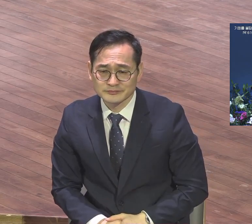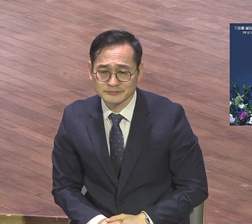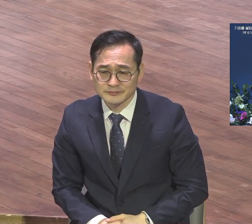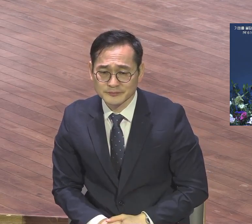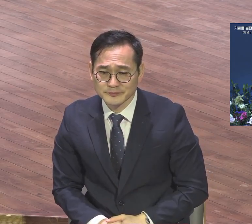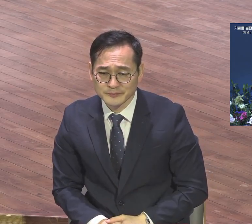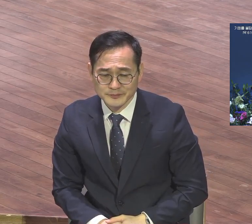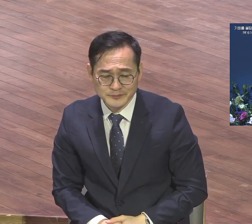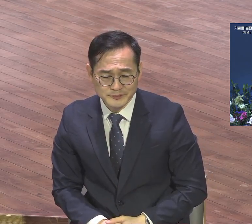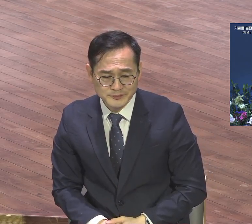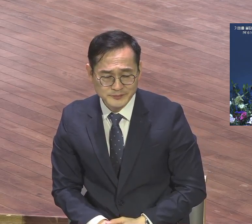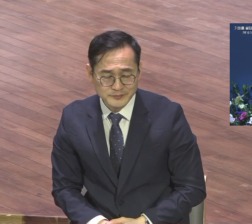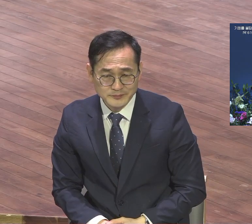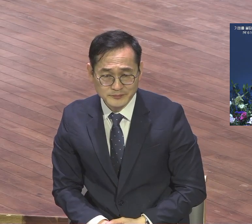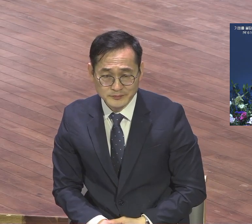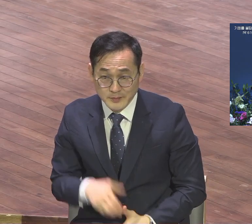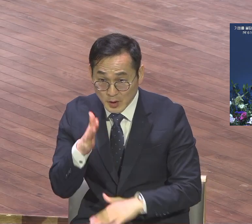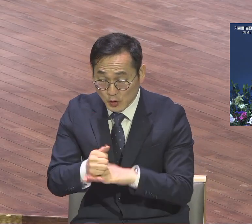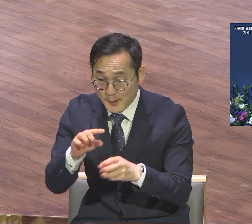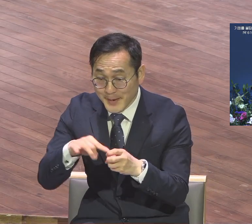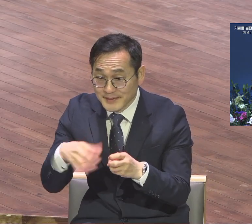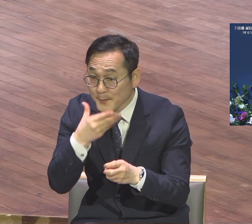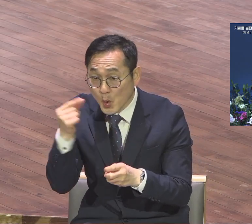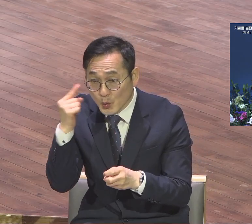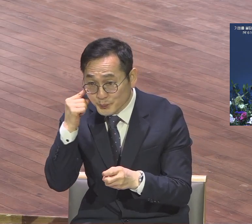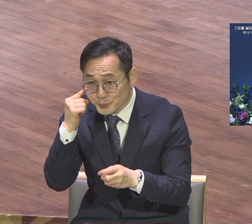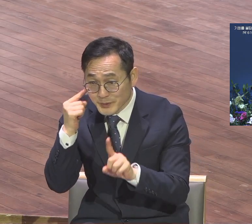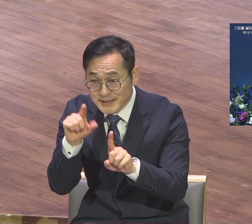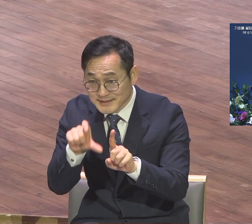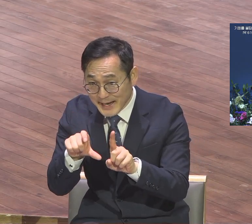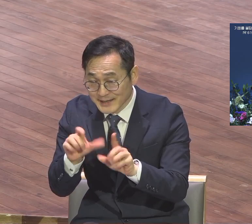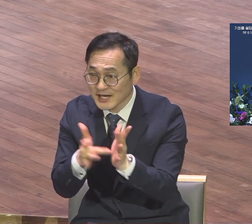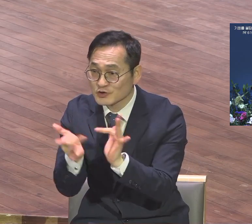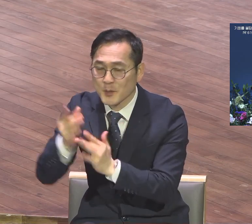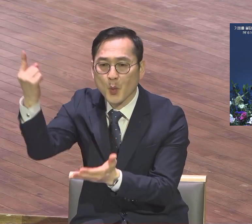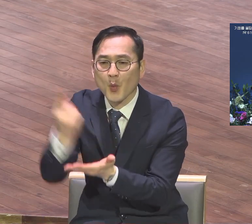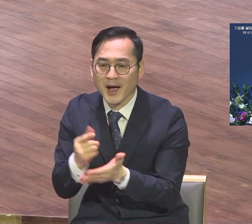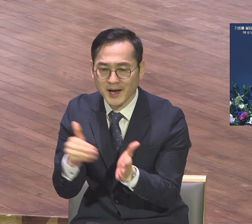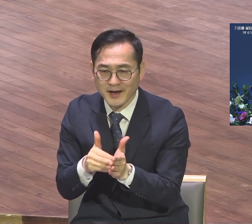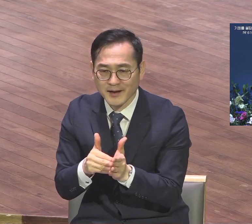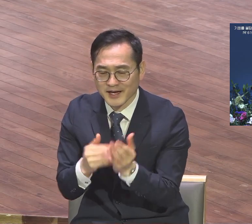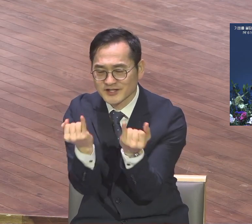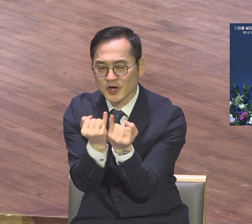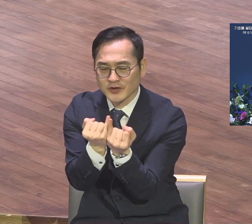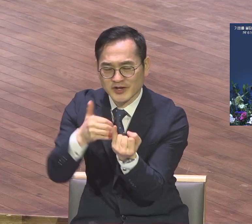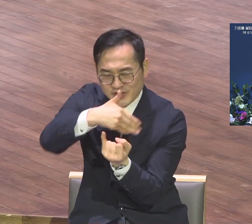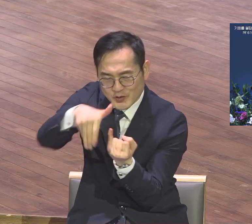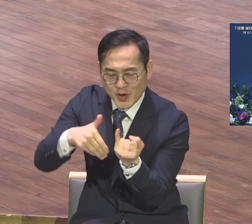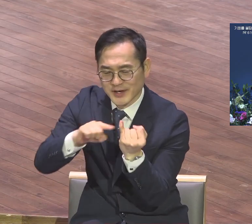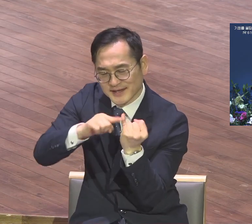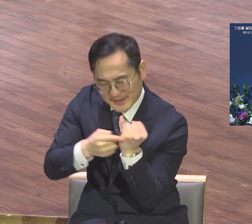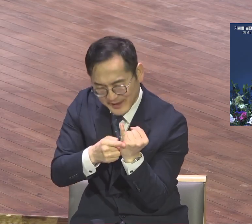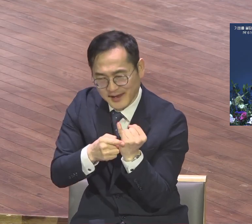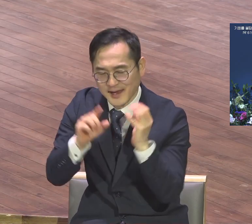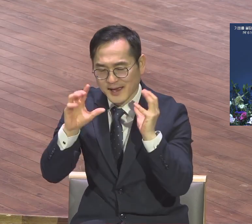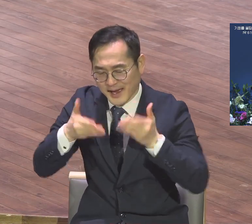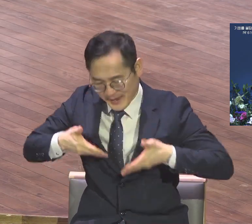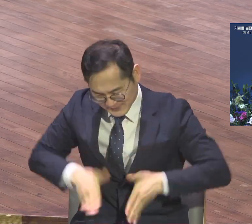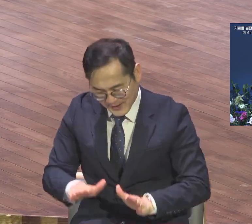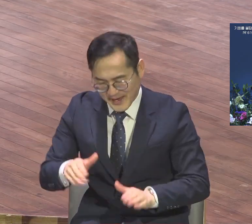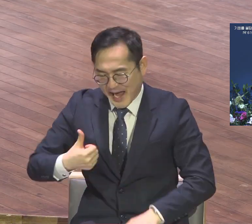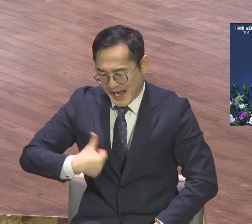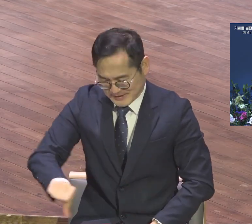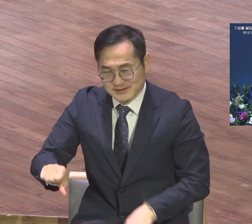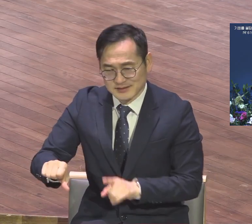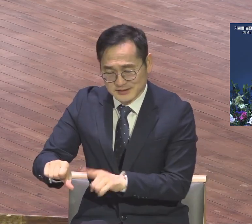1장 21절에 예수님 오셨어. 자, 처녀가 잉태하여 아들을 낳을 그 이름을 예수라라.